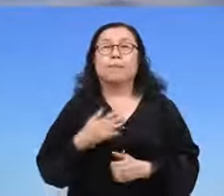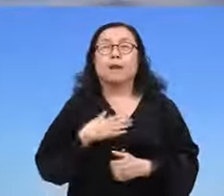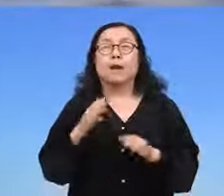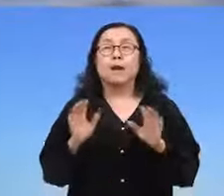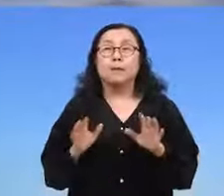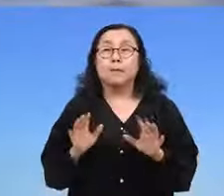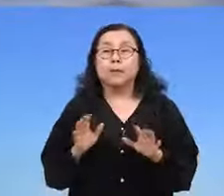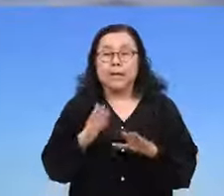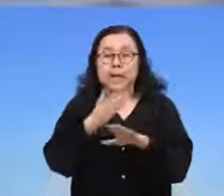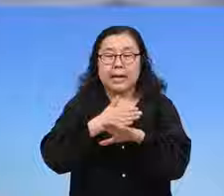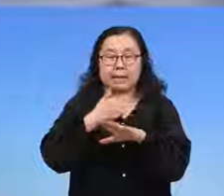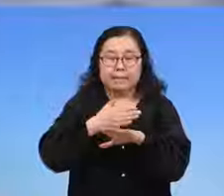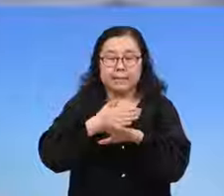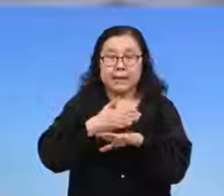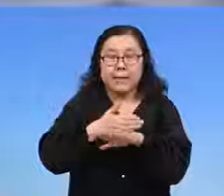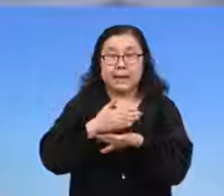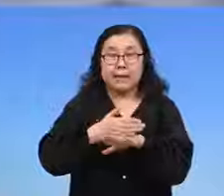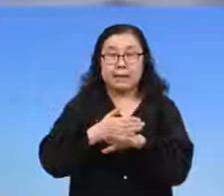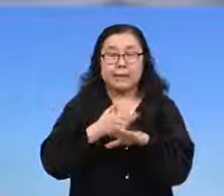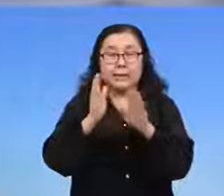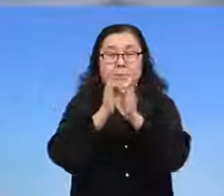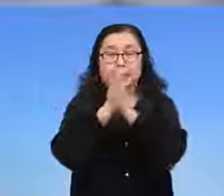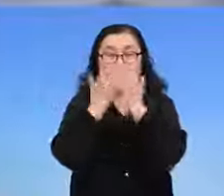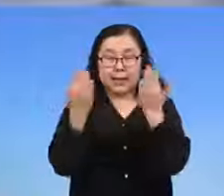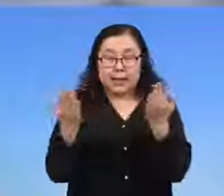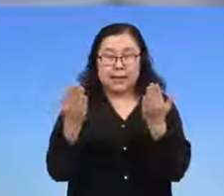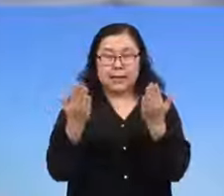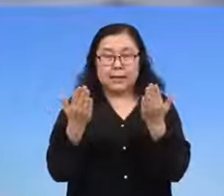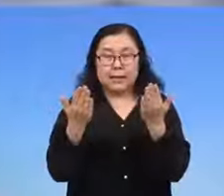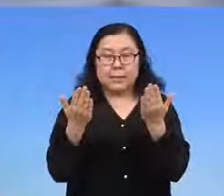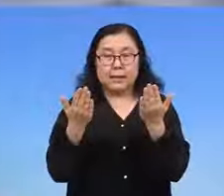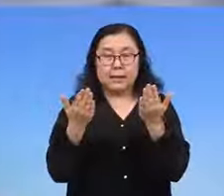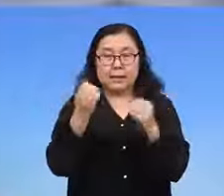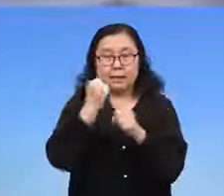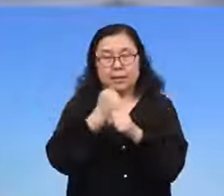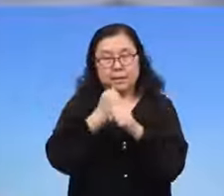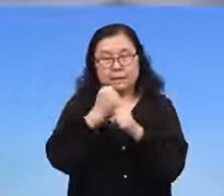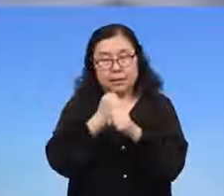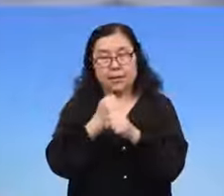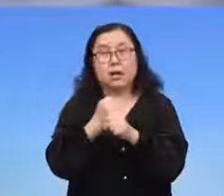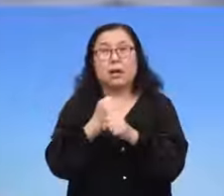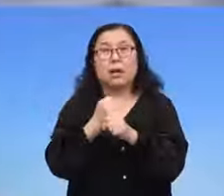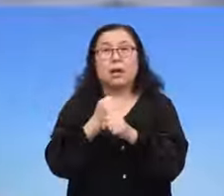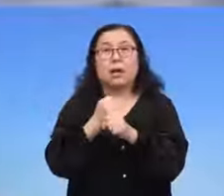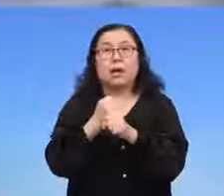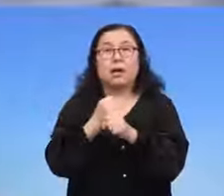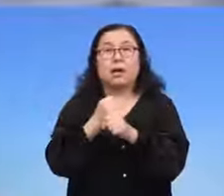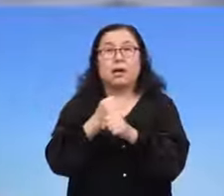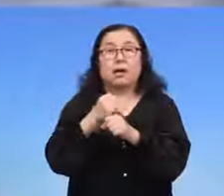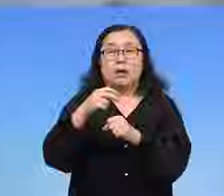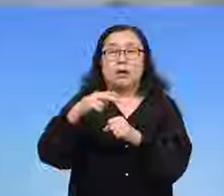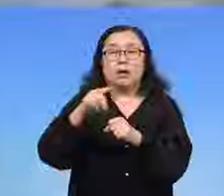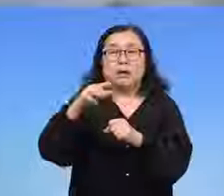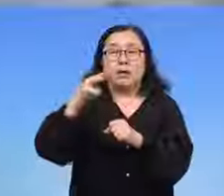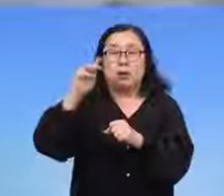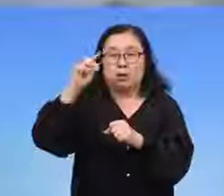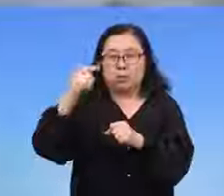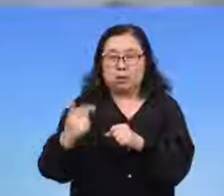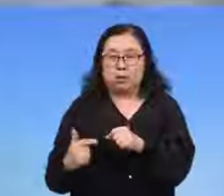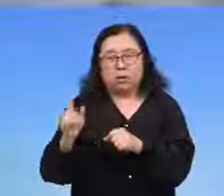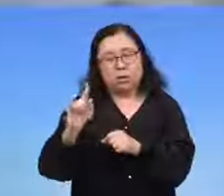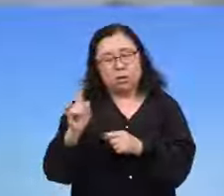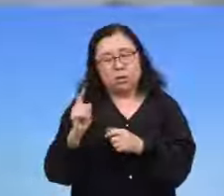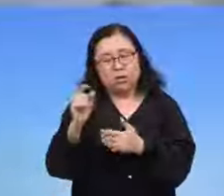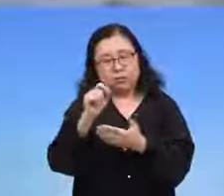제가 이번에 이 감사라는 그 책을 이제 발간을 하면서 이 서론의